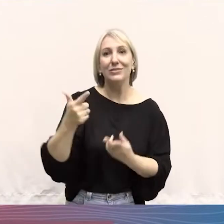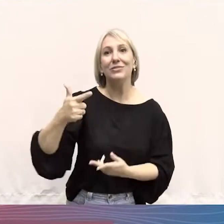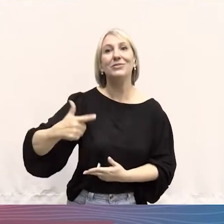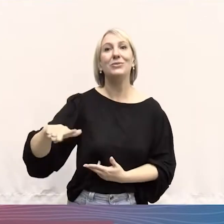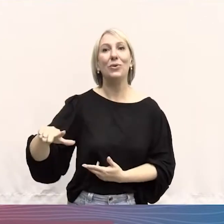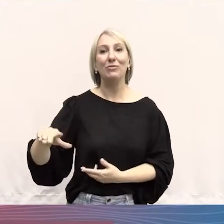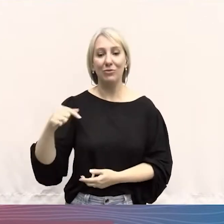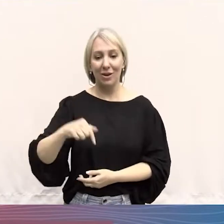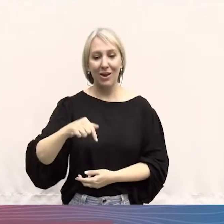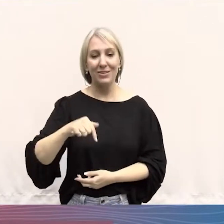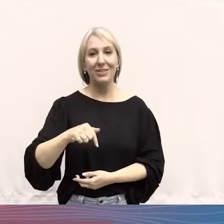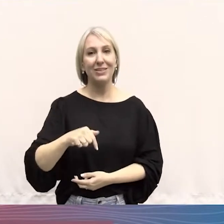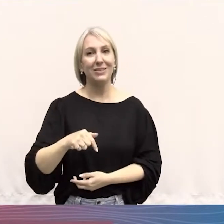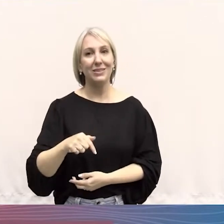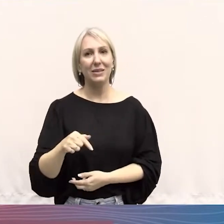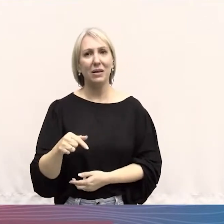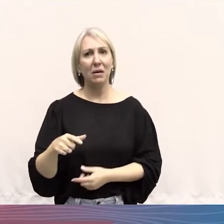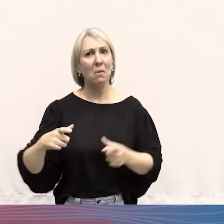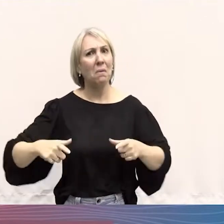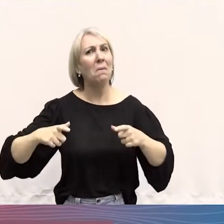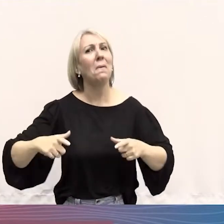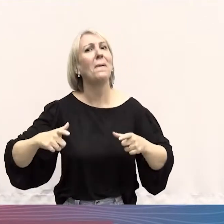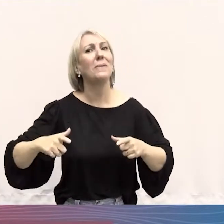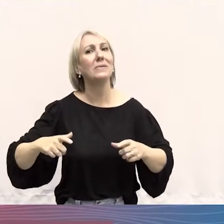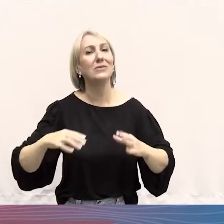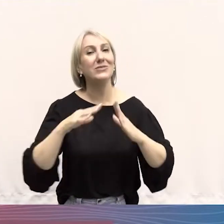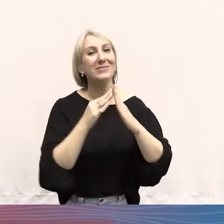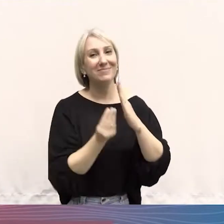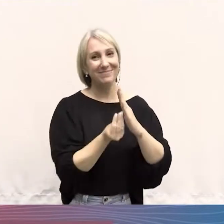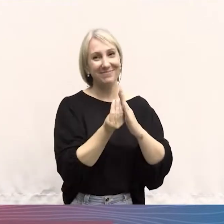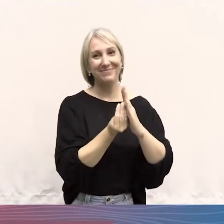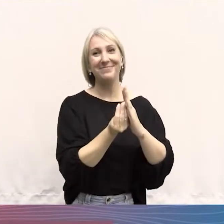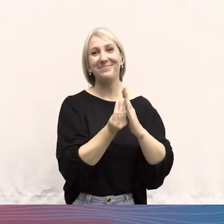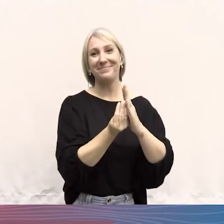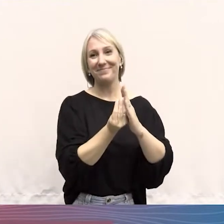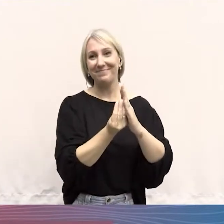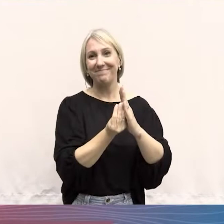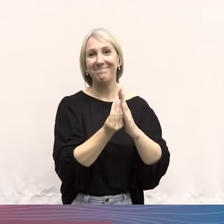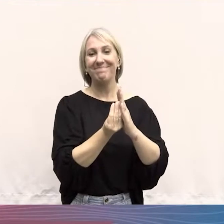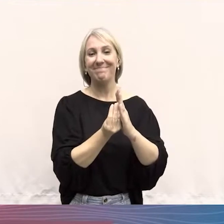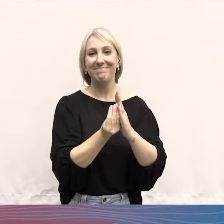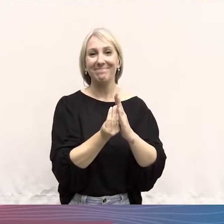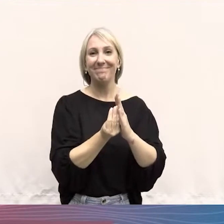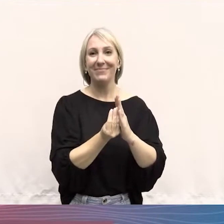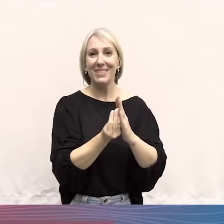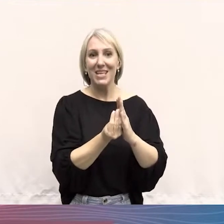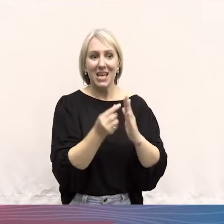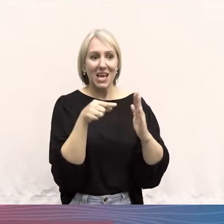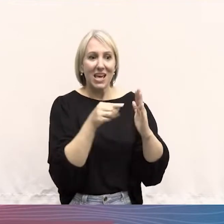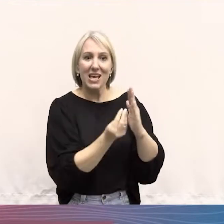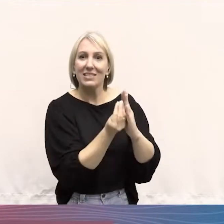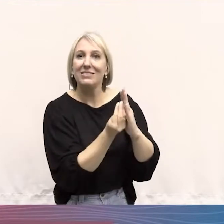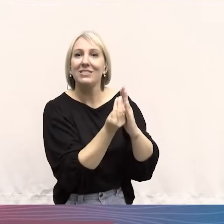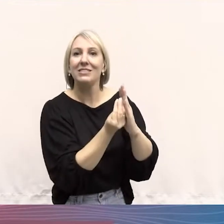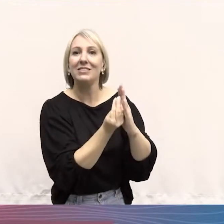Esse reino é a igreja, e nunca vai ser tirado.